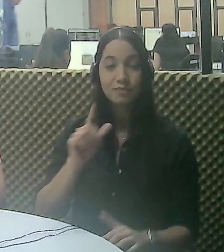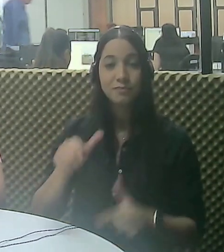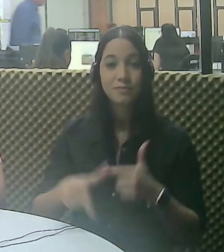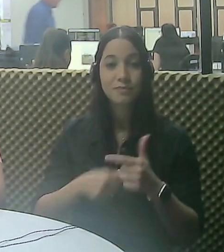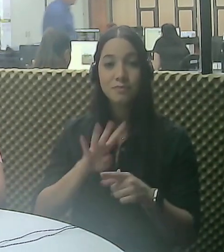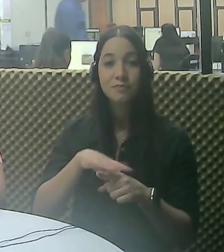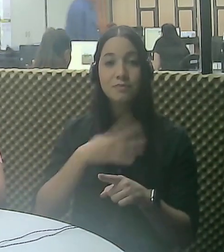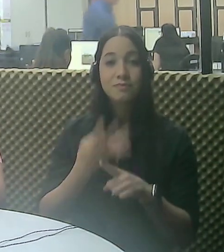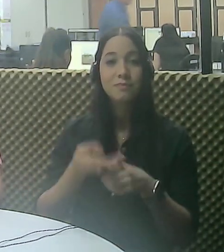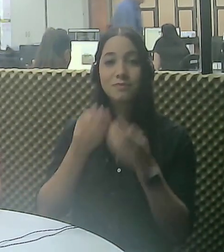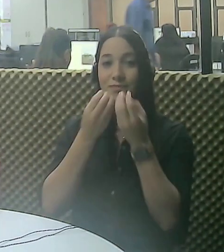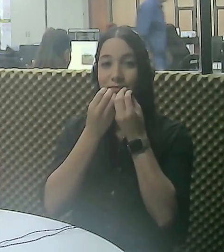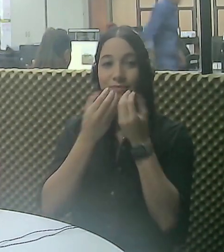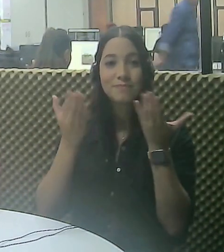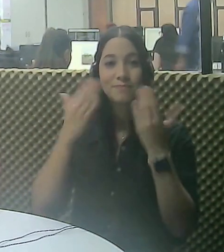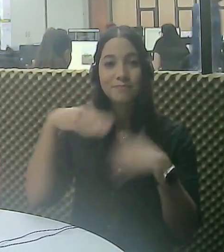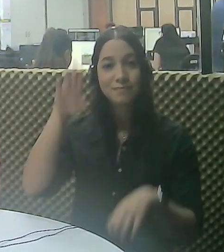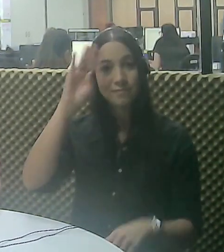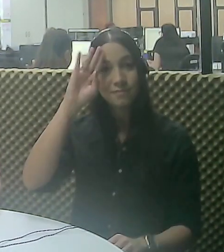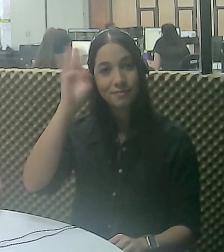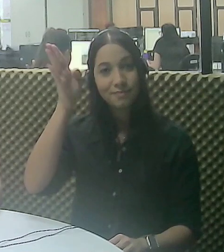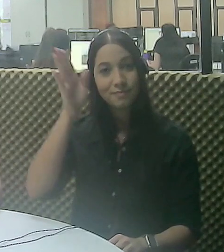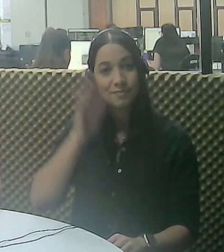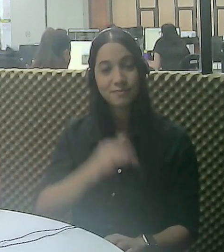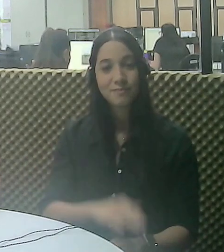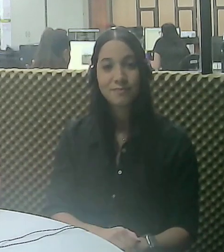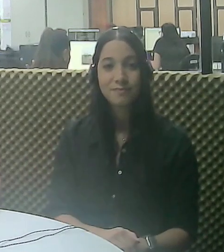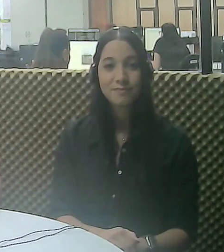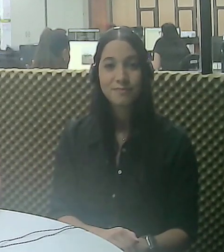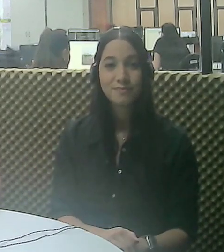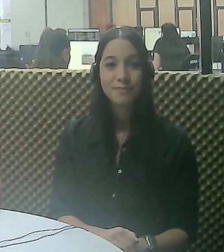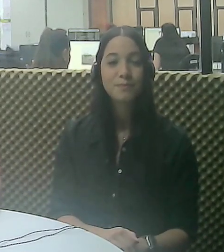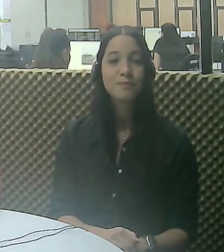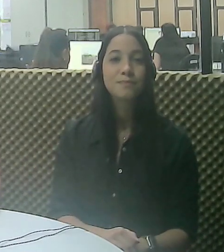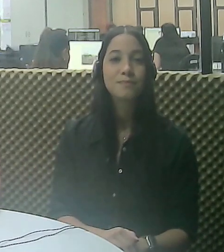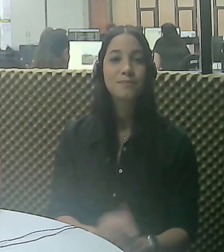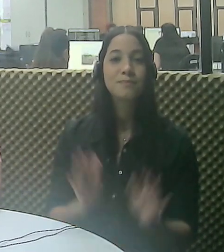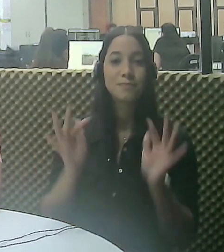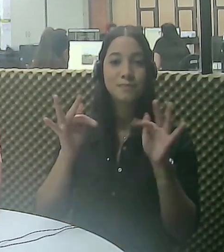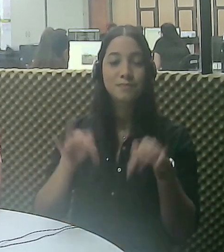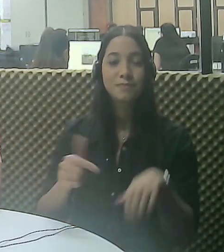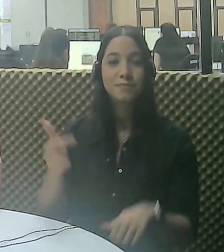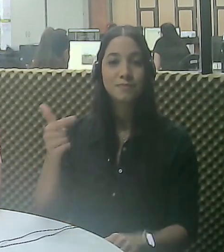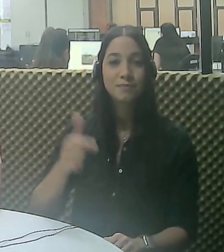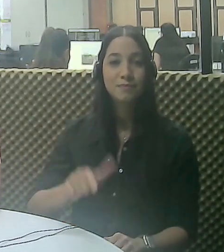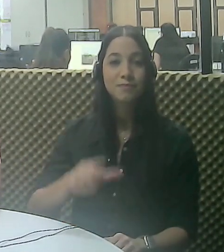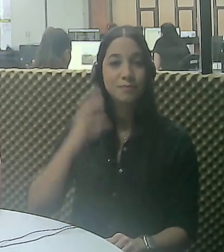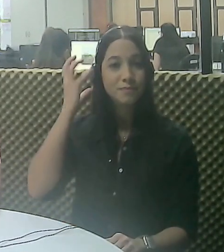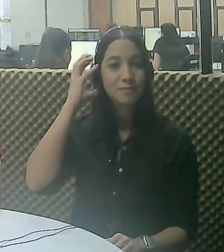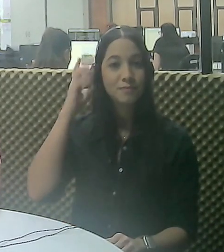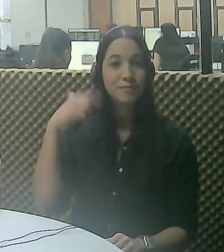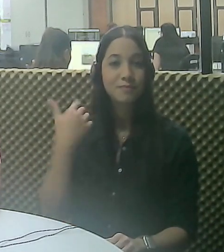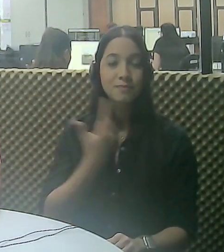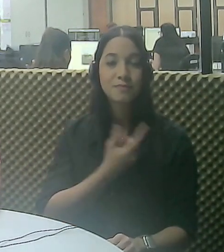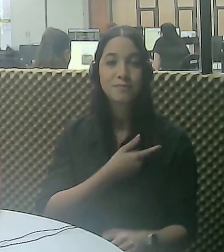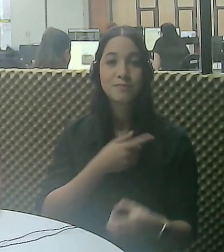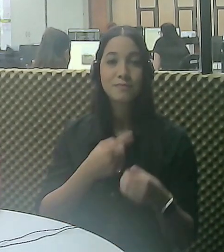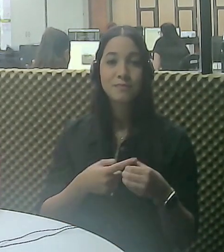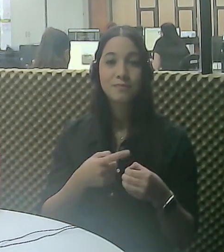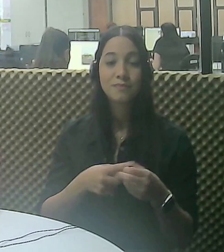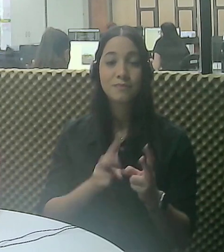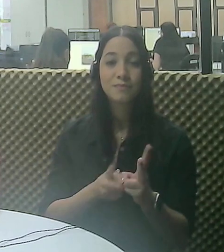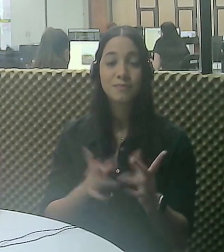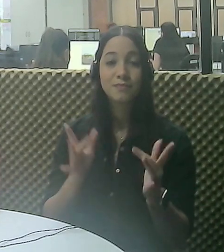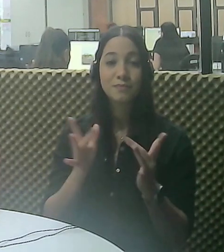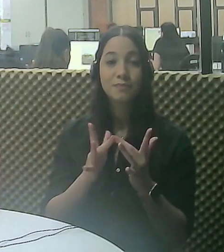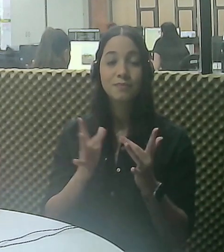de Uberlândia. Fazer mais, fazer bem. Até a próxima. Fica por aqui mais uma edição do programa da Rádio